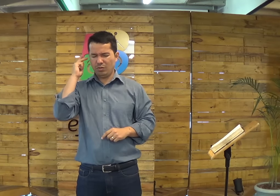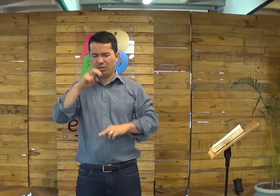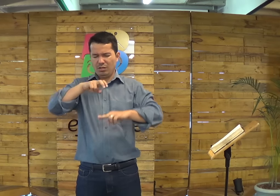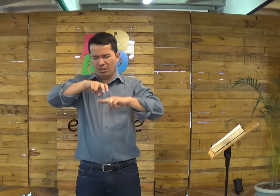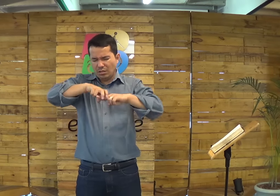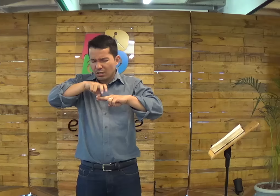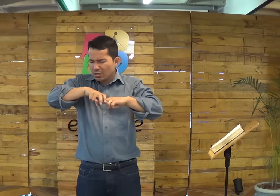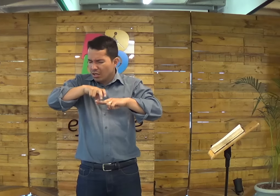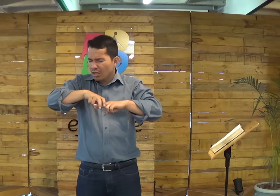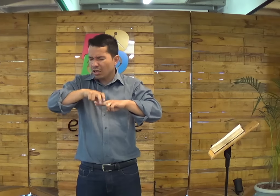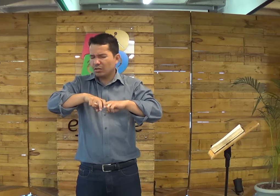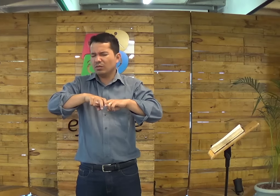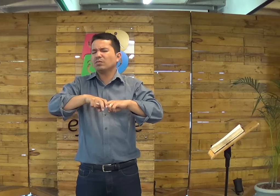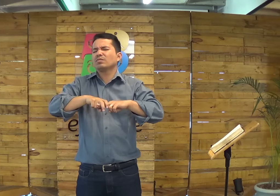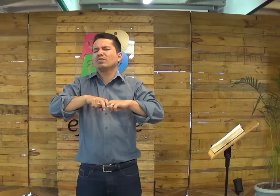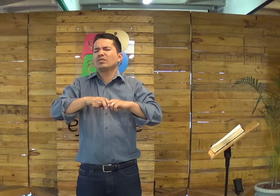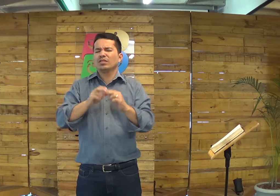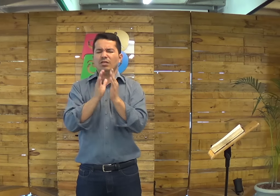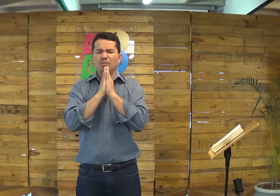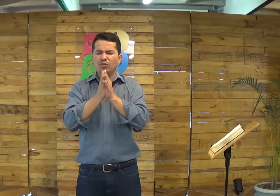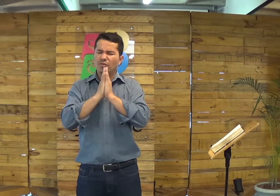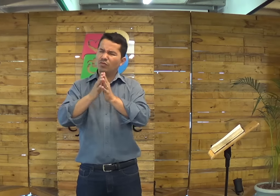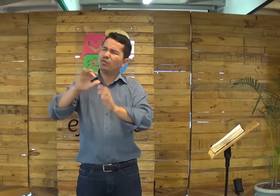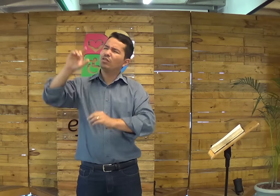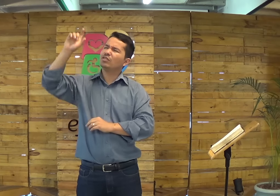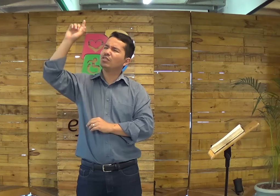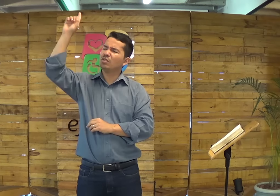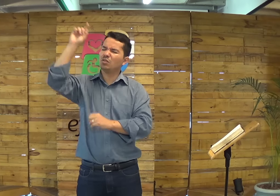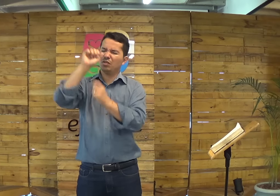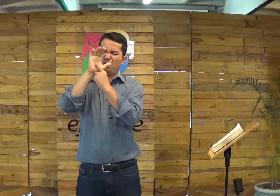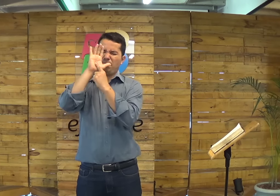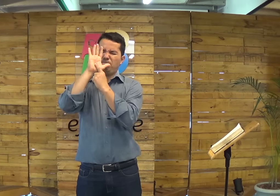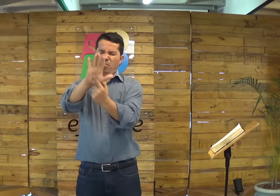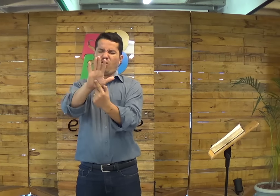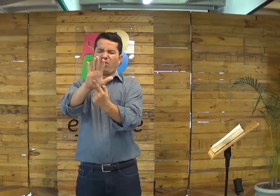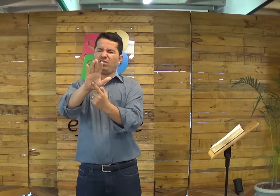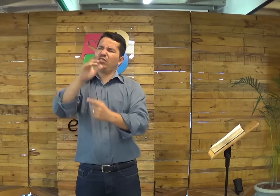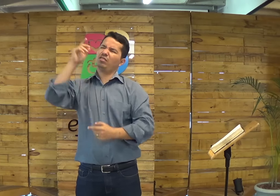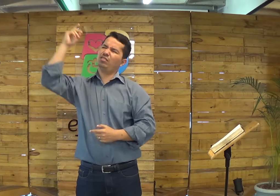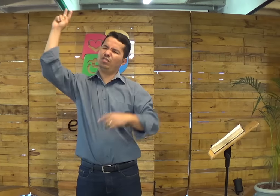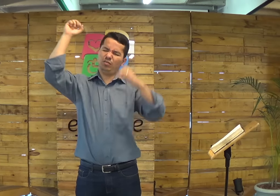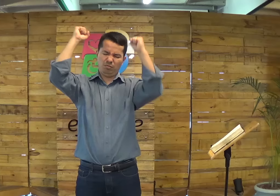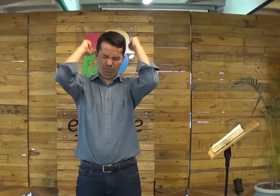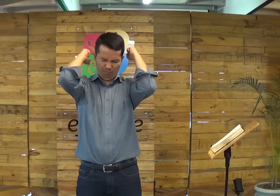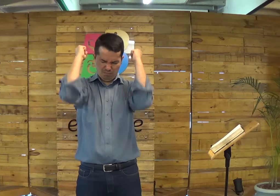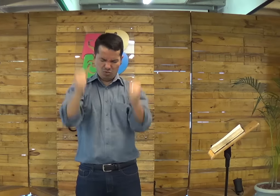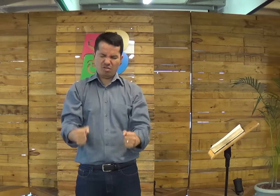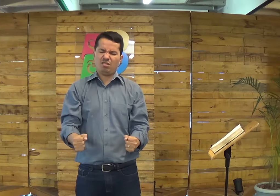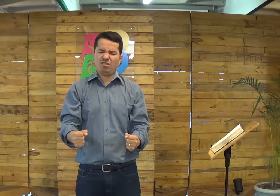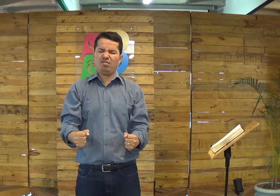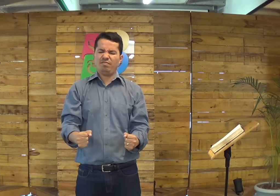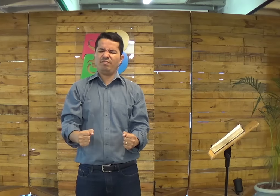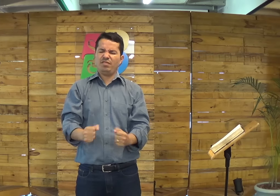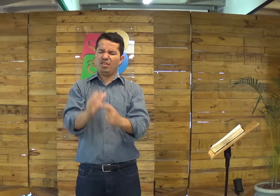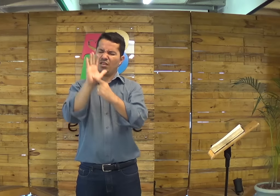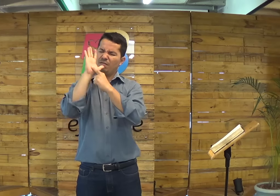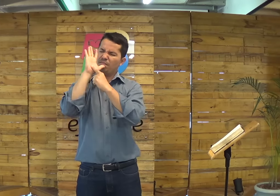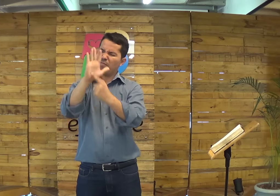outras pessoas que ainda ficaram sentadas por favor Deus também revele Ó pai o seu poder sobre a vida